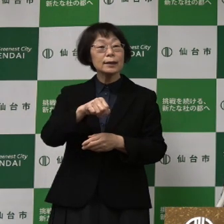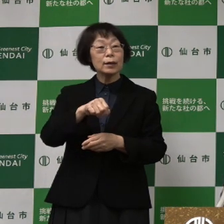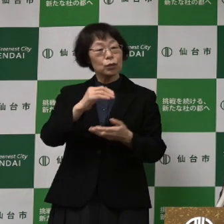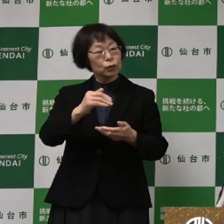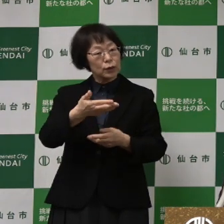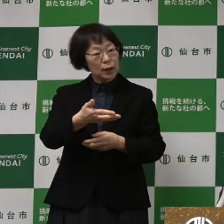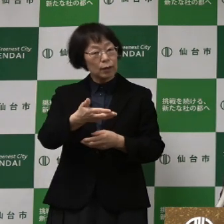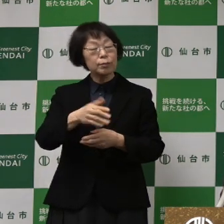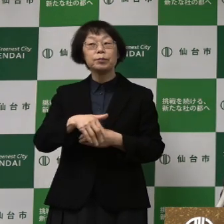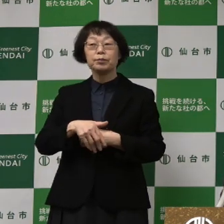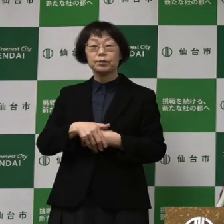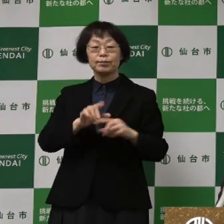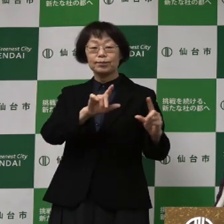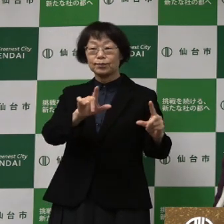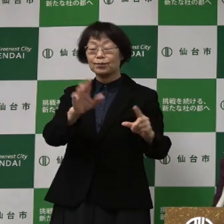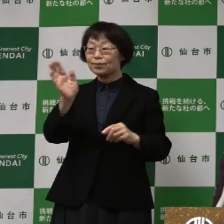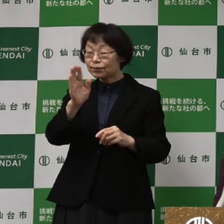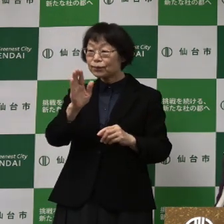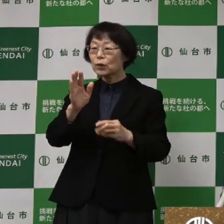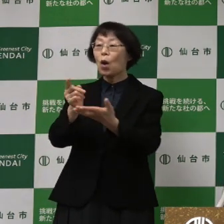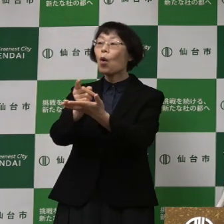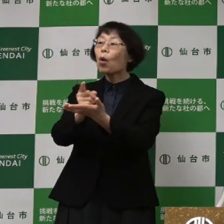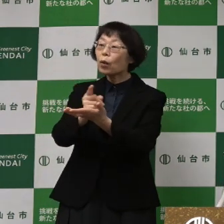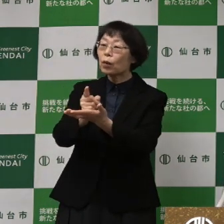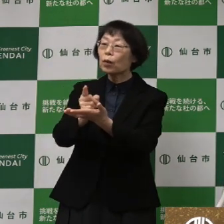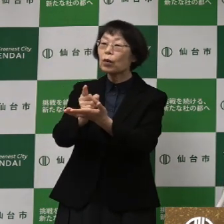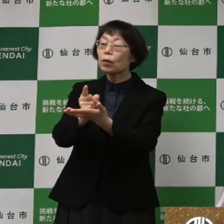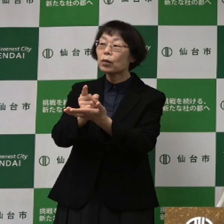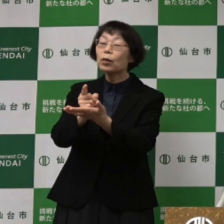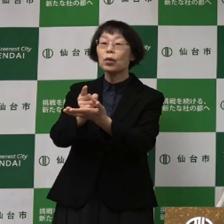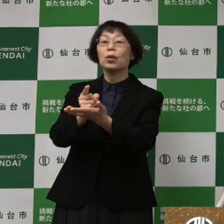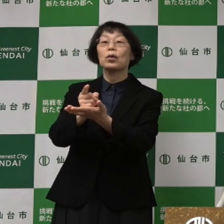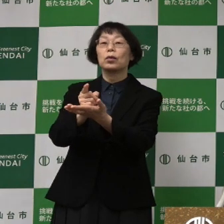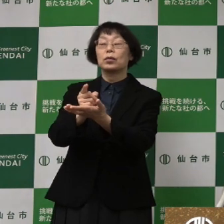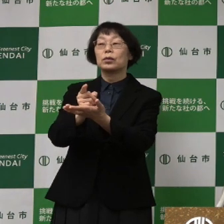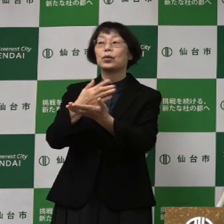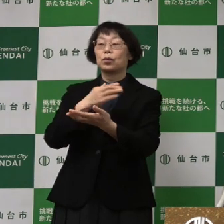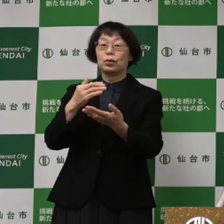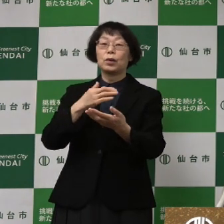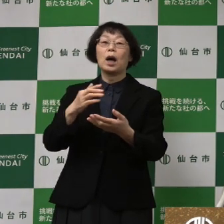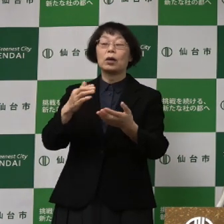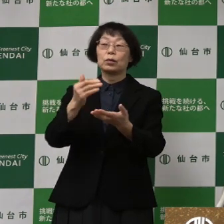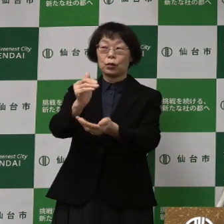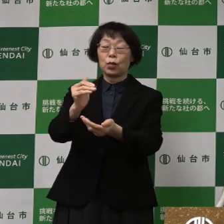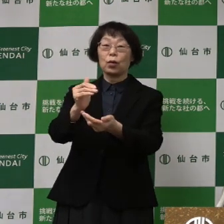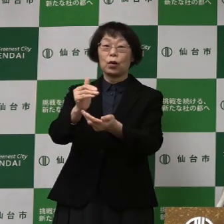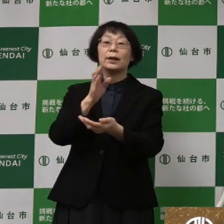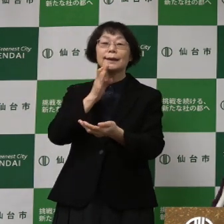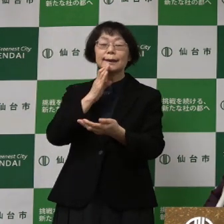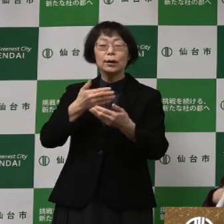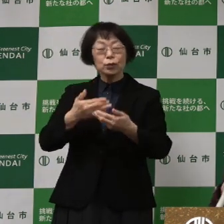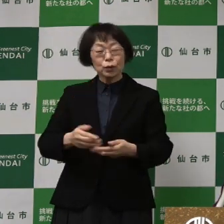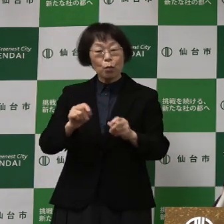めんなさい、報告だということです。はい、実際に重大事態を判断するの